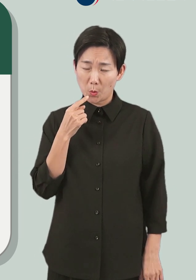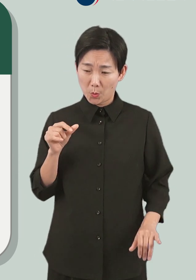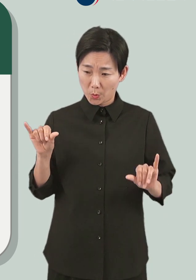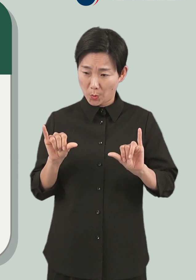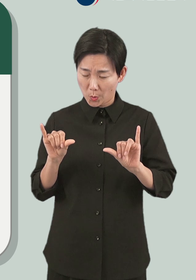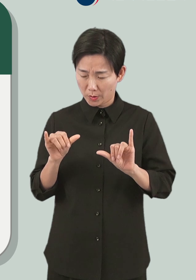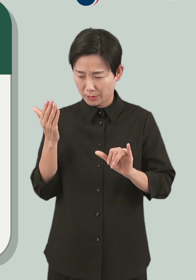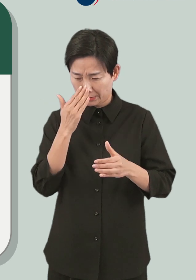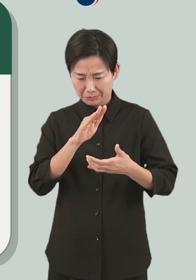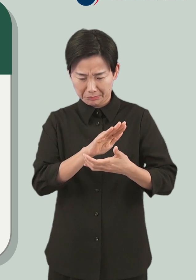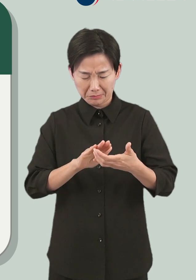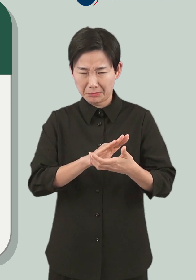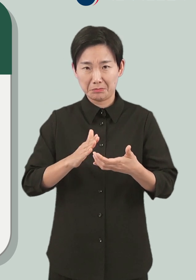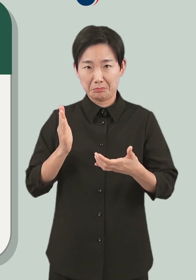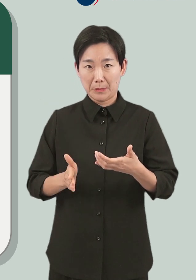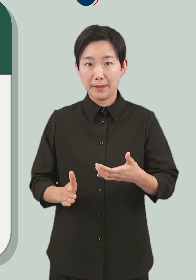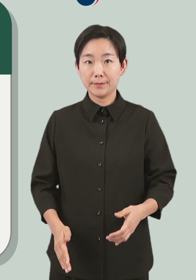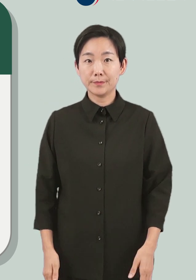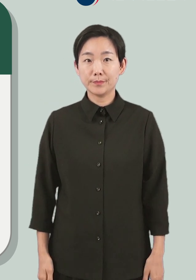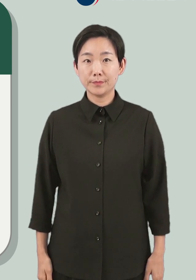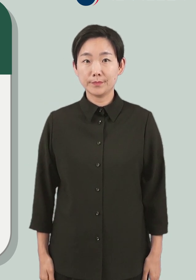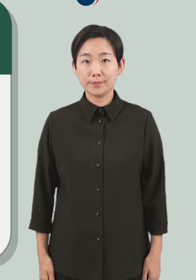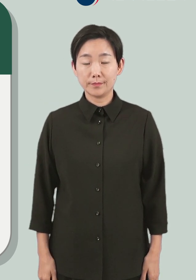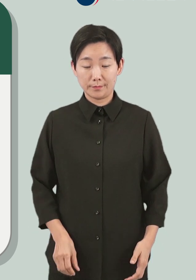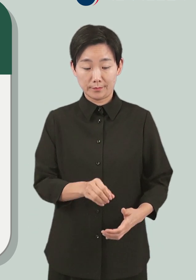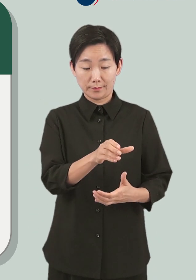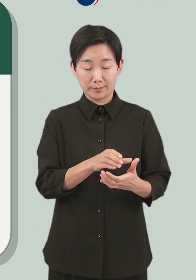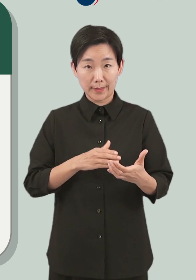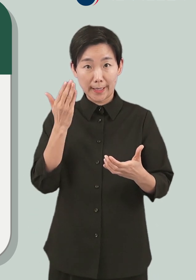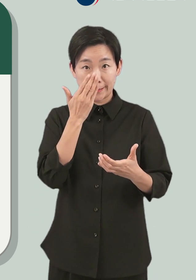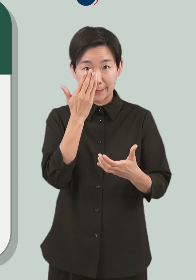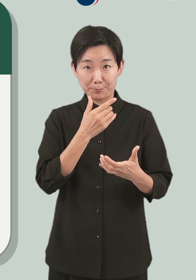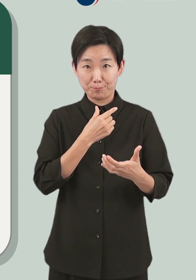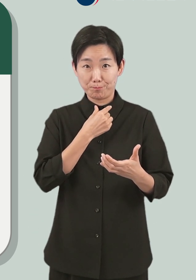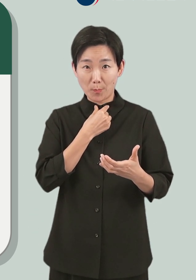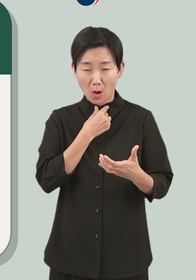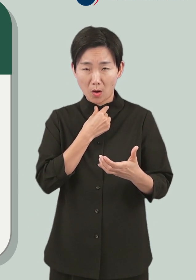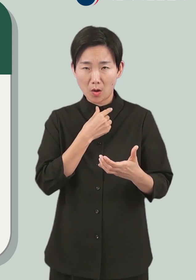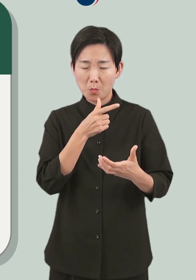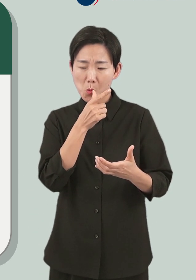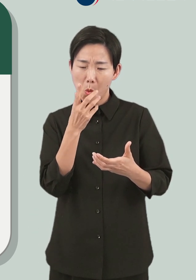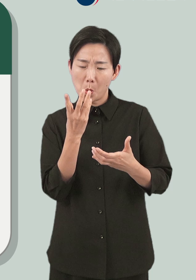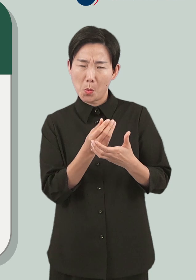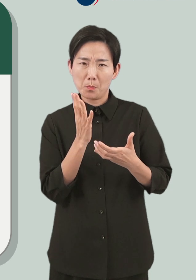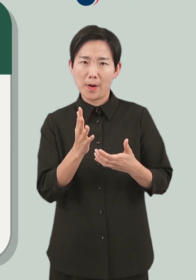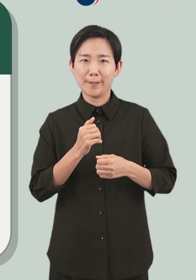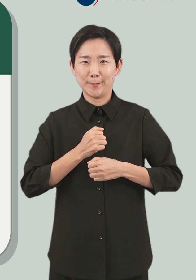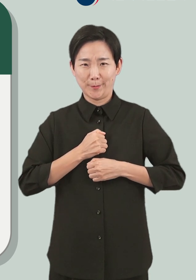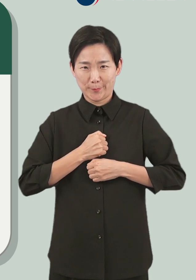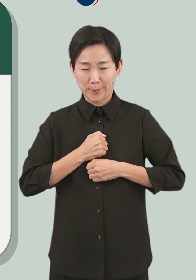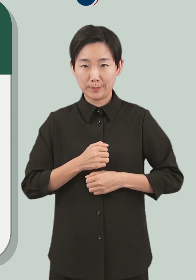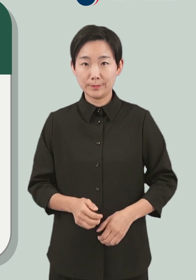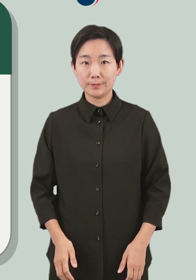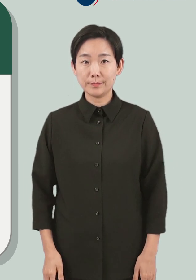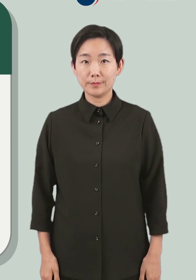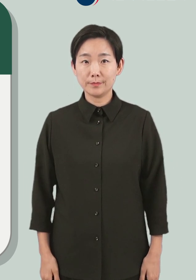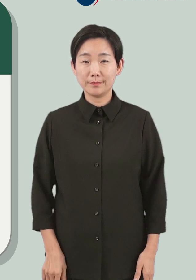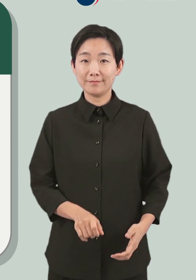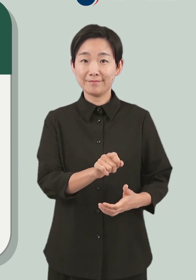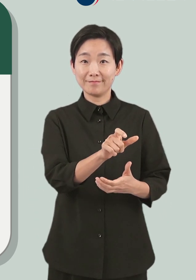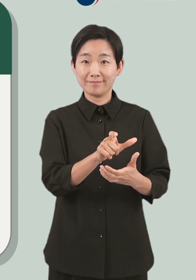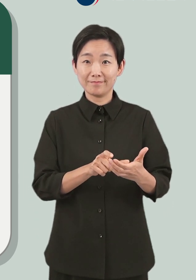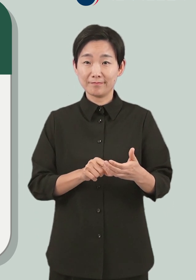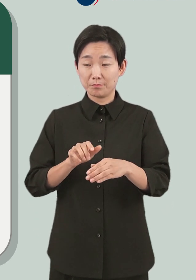사용하지 않습니다. 본체를 청소할 때 내부로 물이 들어가지 않도록 주의해야 합니다. 본 의료기기를